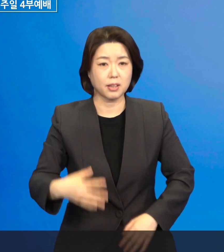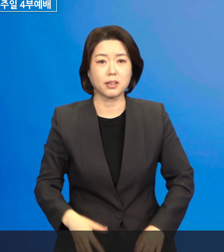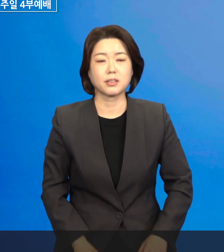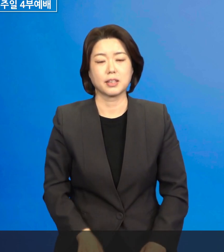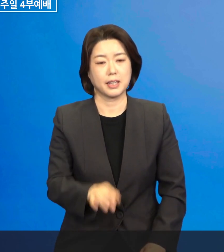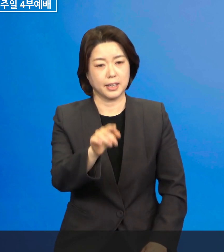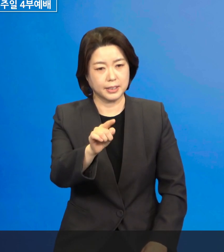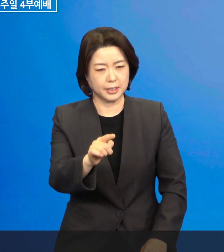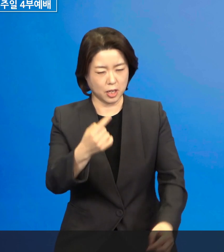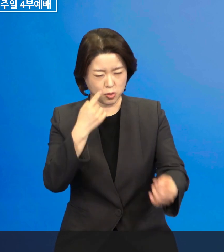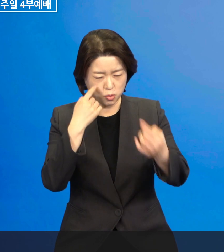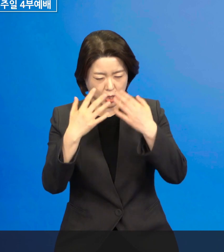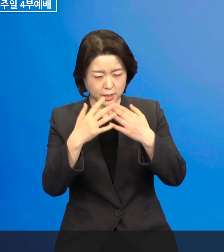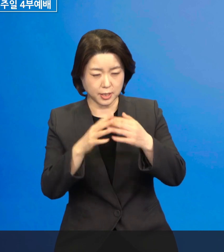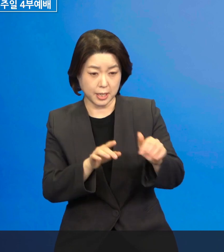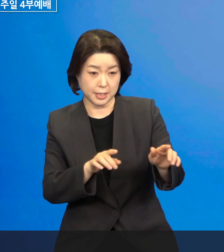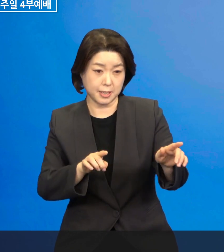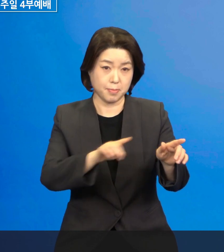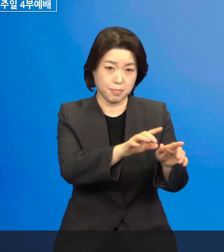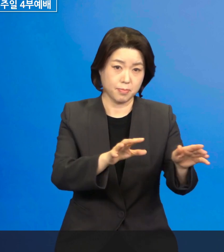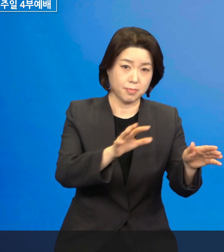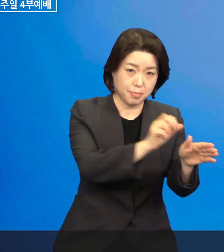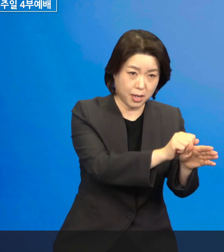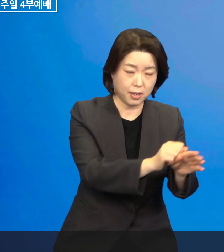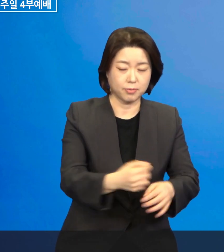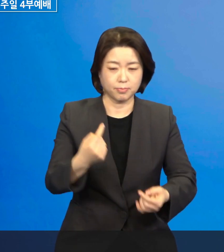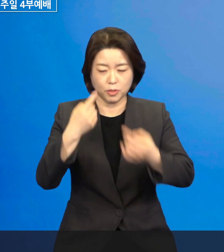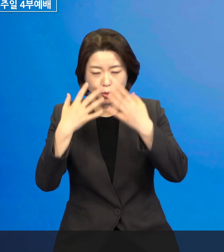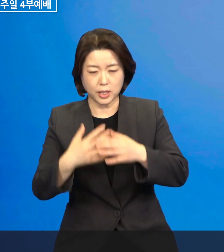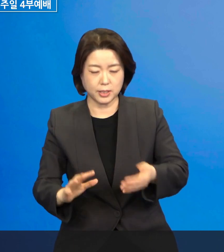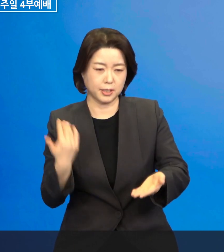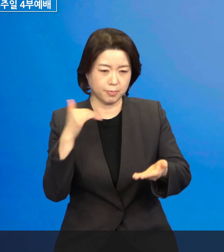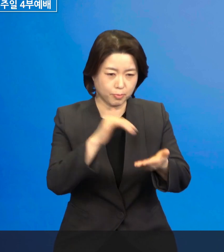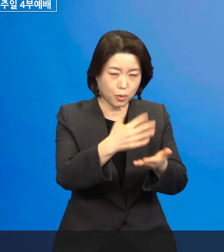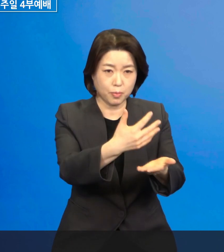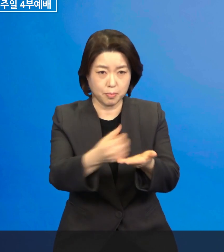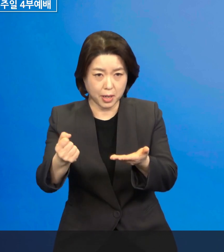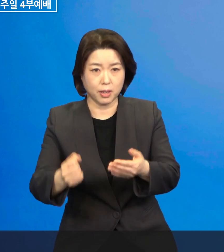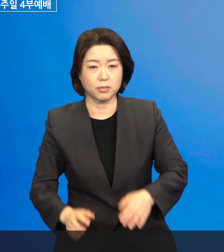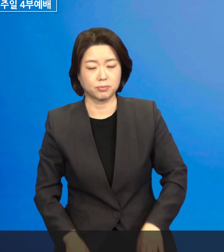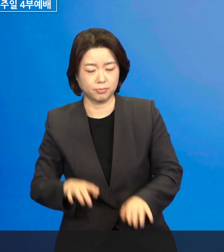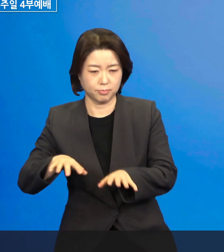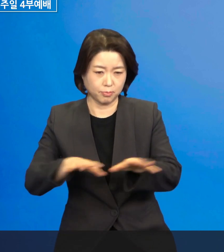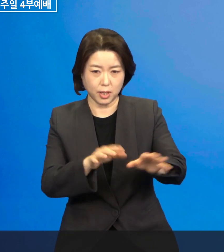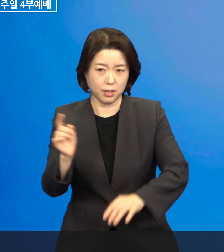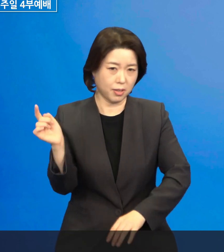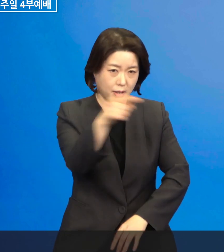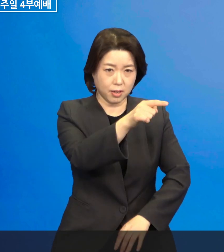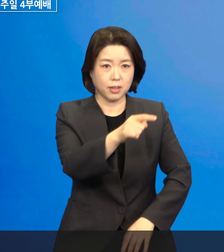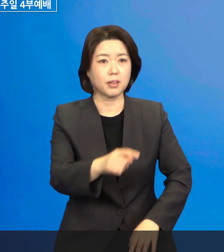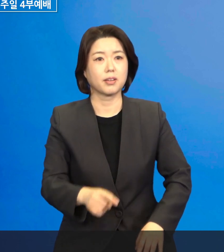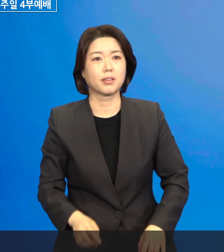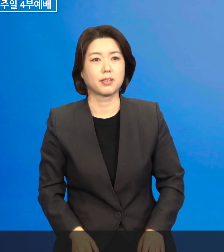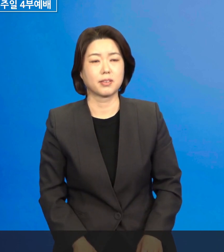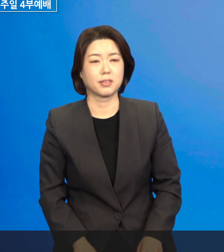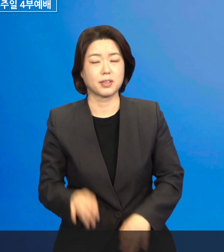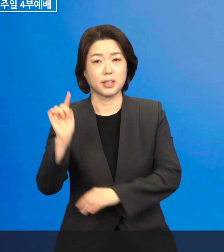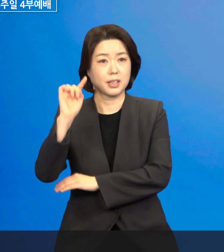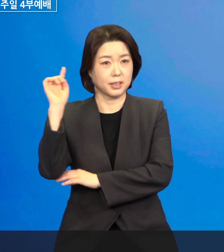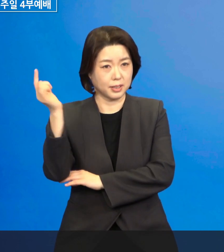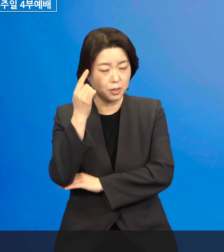내가 틀림없이 따라잡고 또 틀림없이 되찾을 것이니 추격하여라.